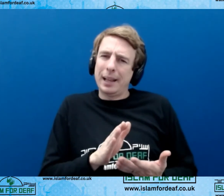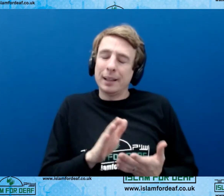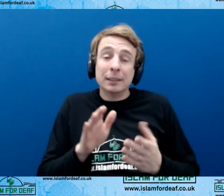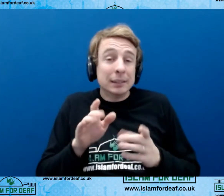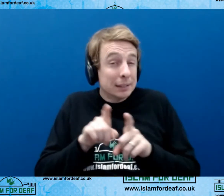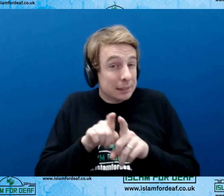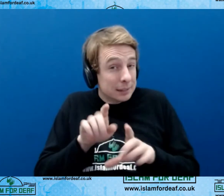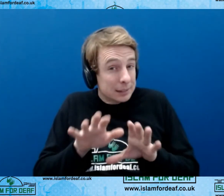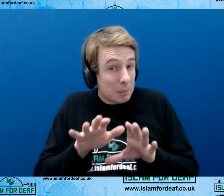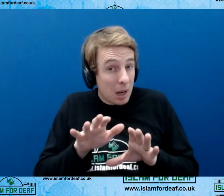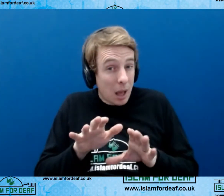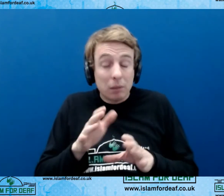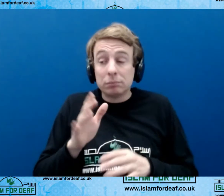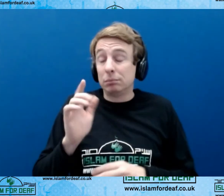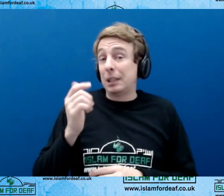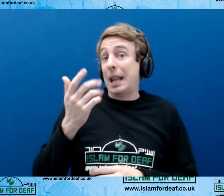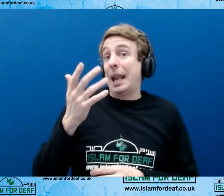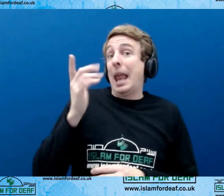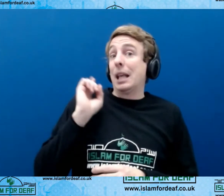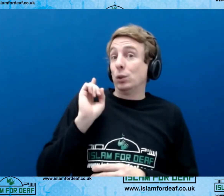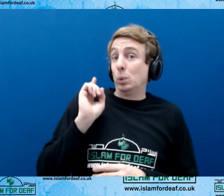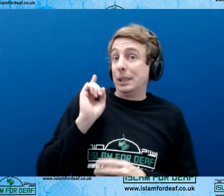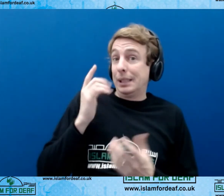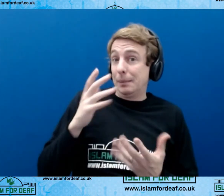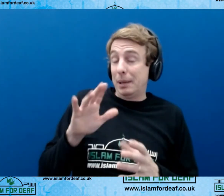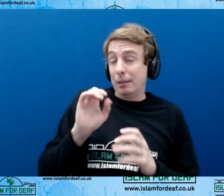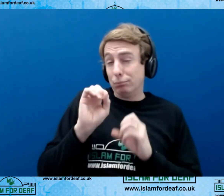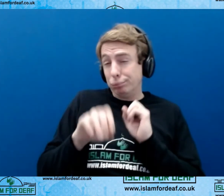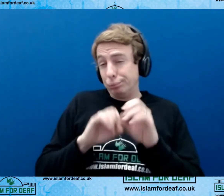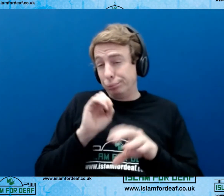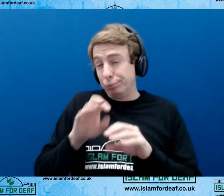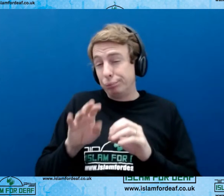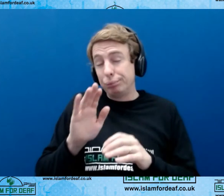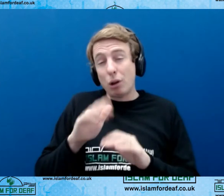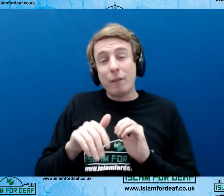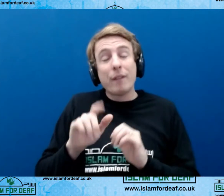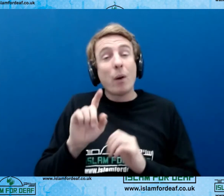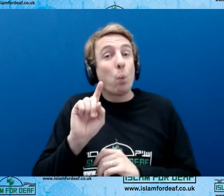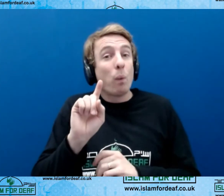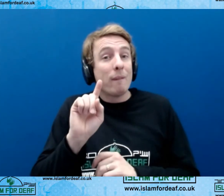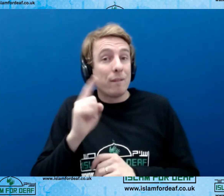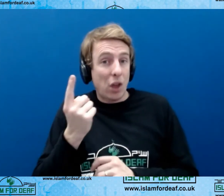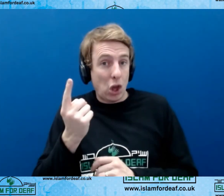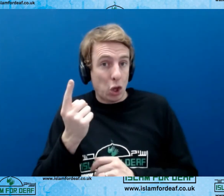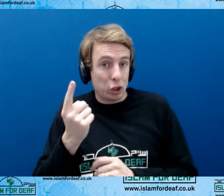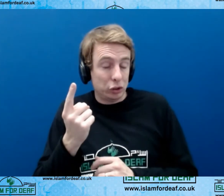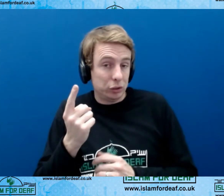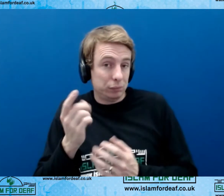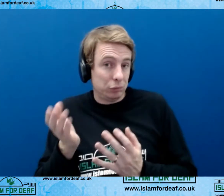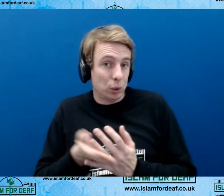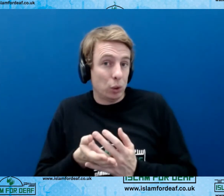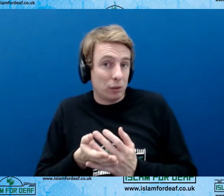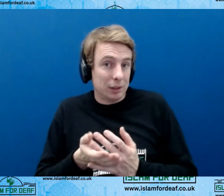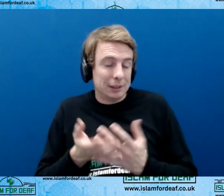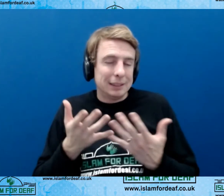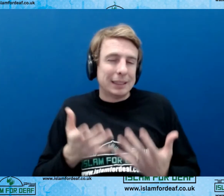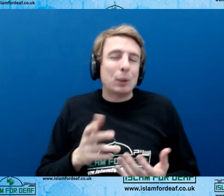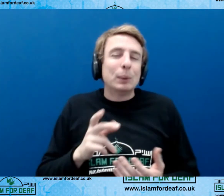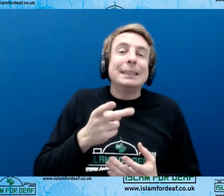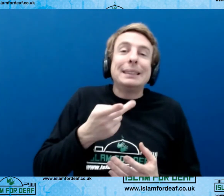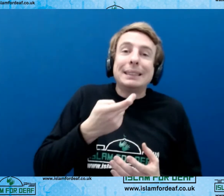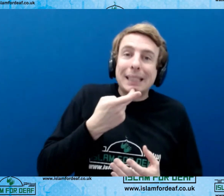والإخلاص. And these two chapters, the first sincerity and the disbelievers,